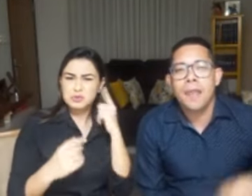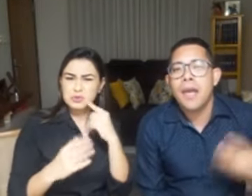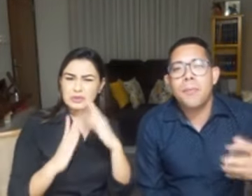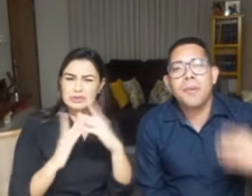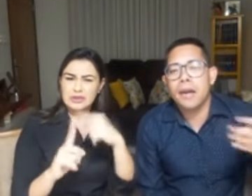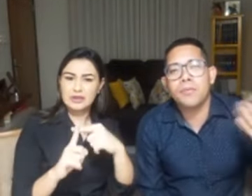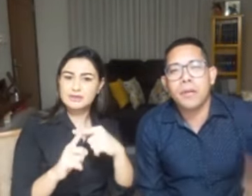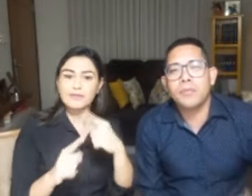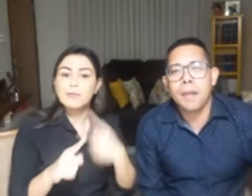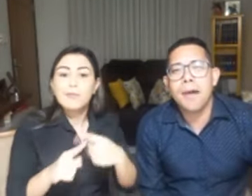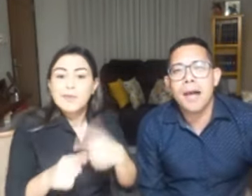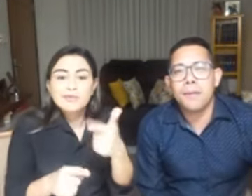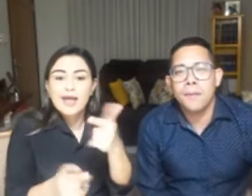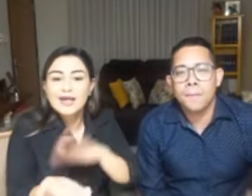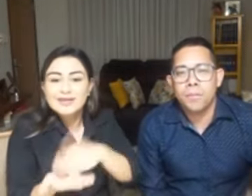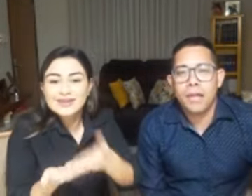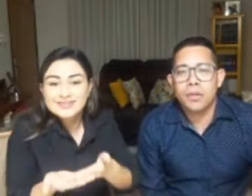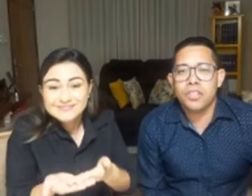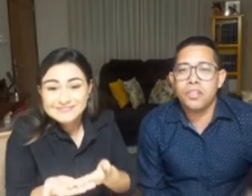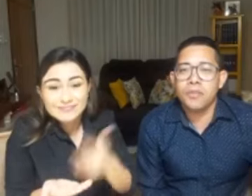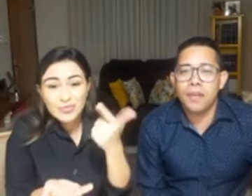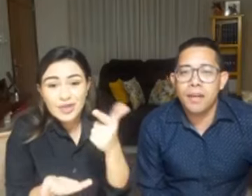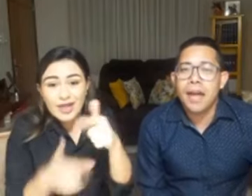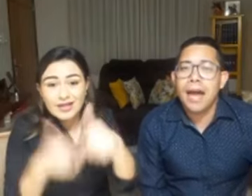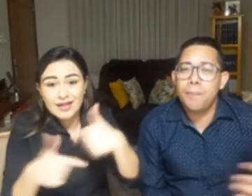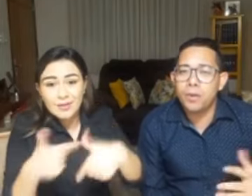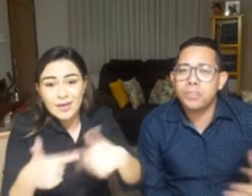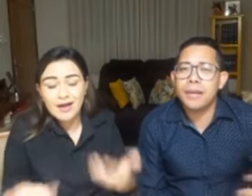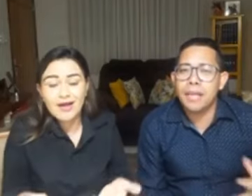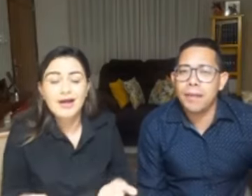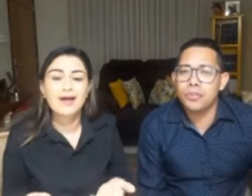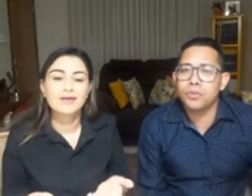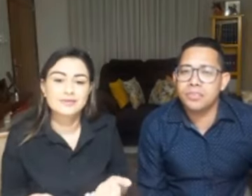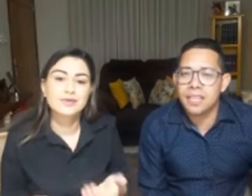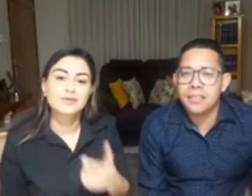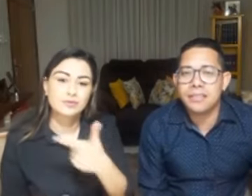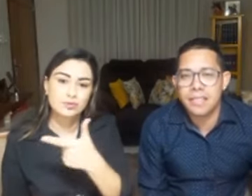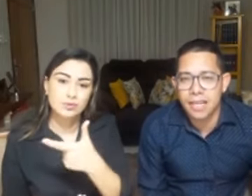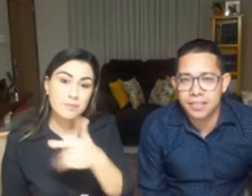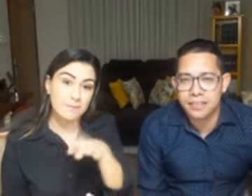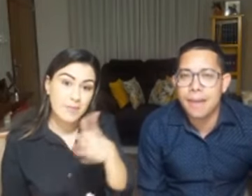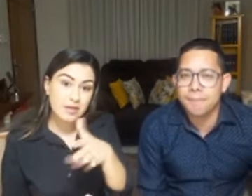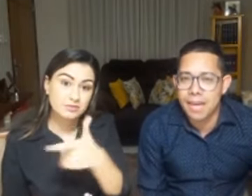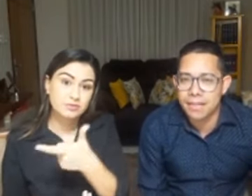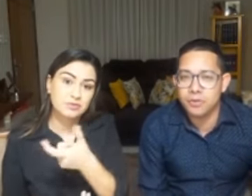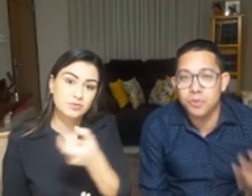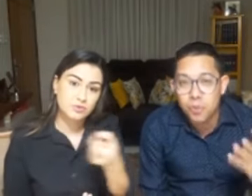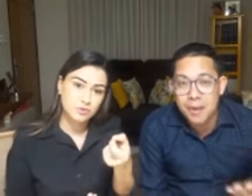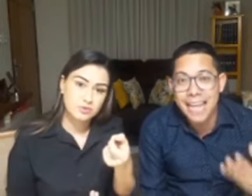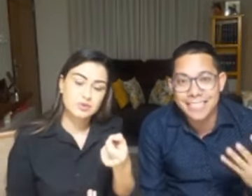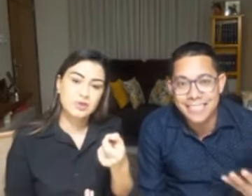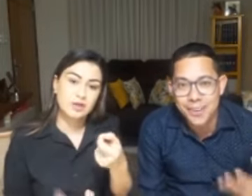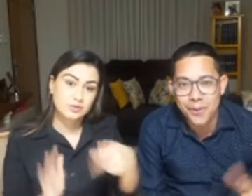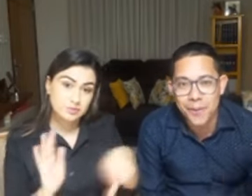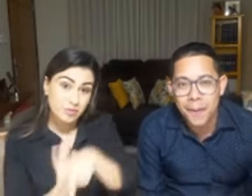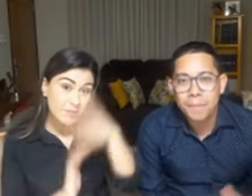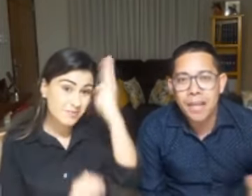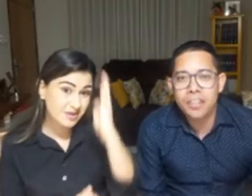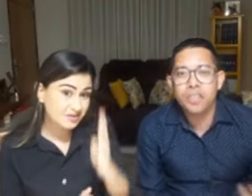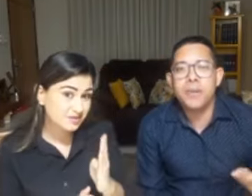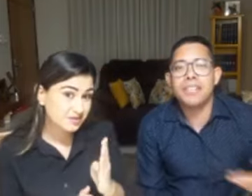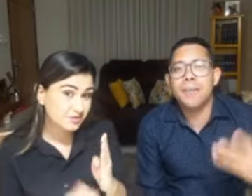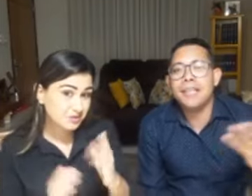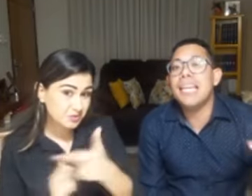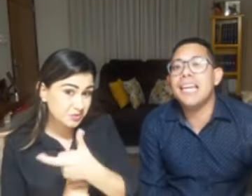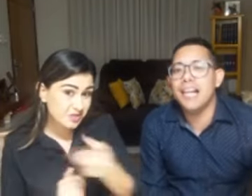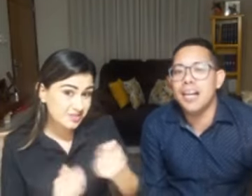igreja? É porque não tem um trabalho, né? Então, a gente vê aproximadamente 200 igrejas apenas no Brasil, né? A